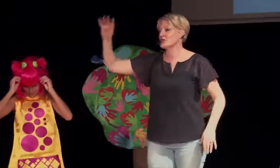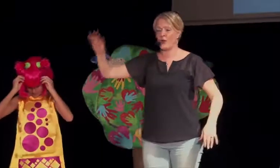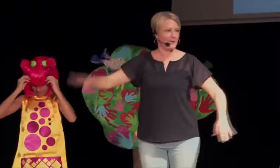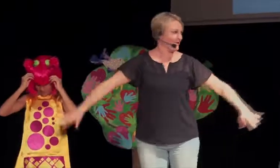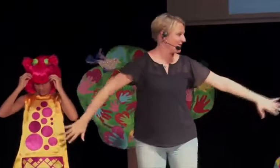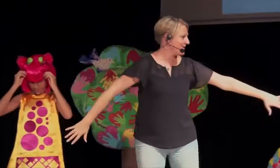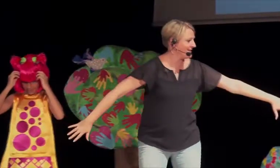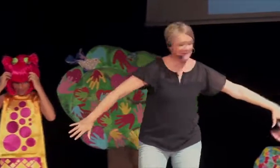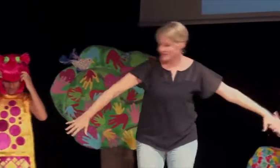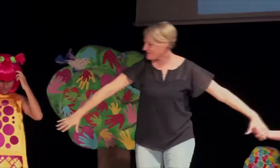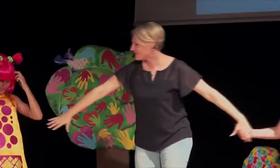chanson. Venez.